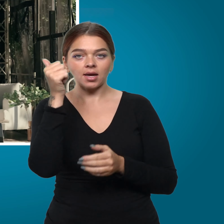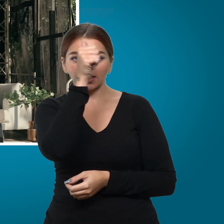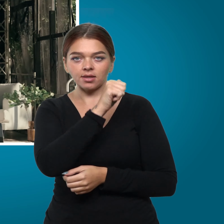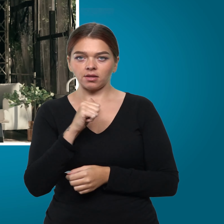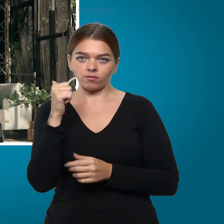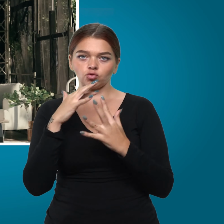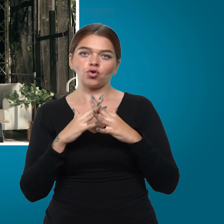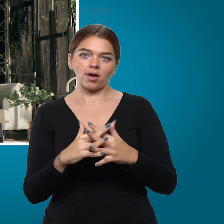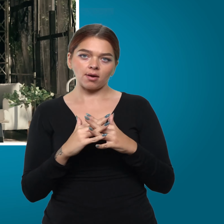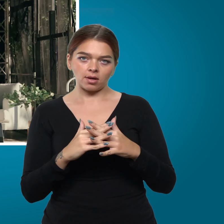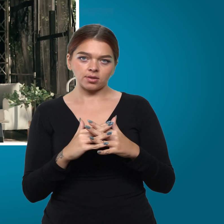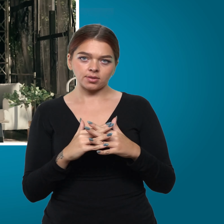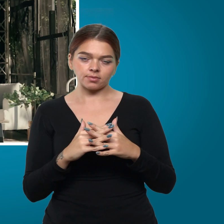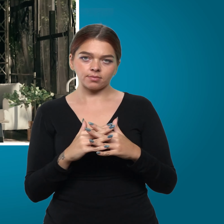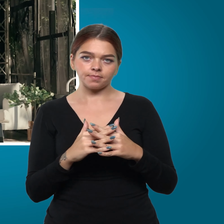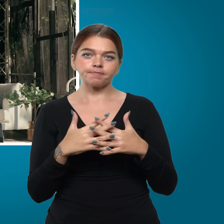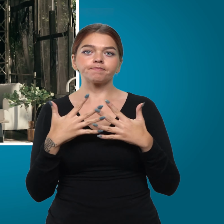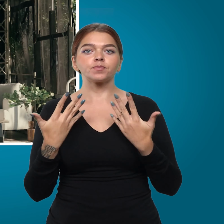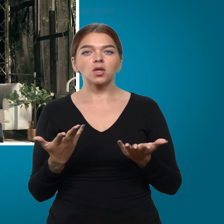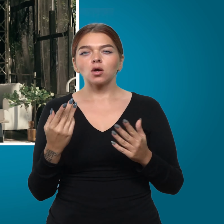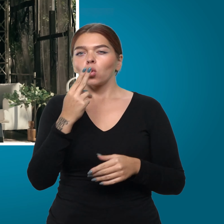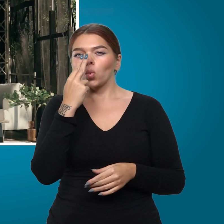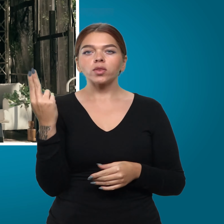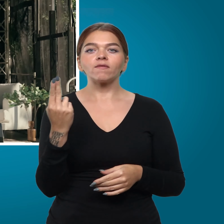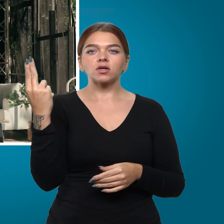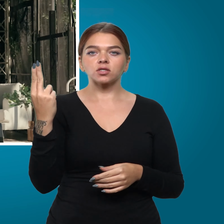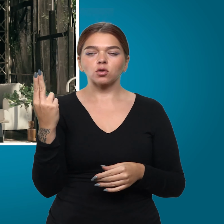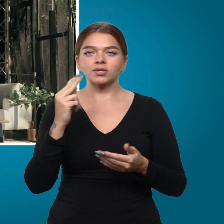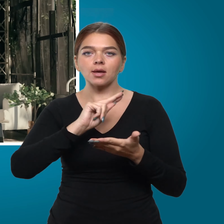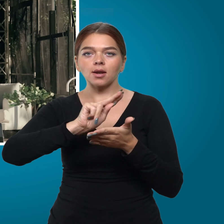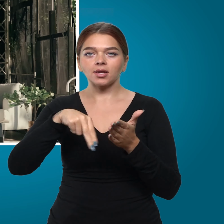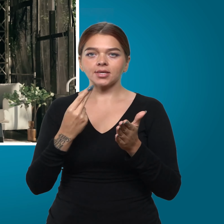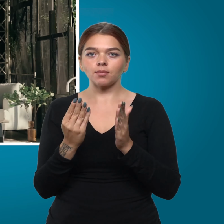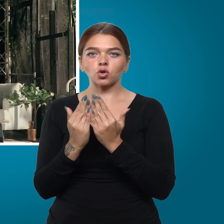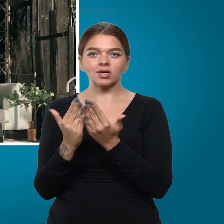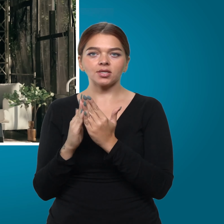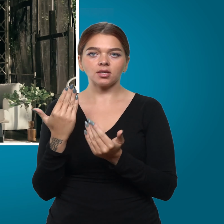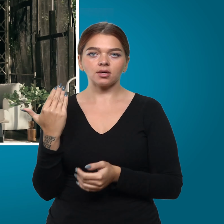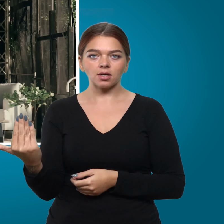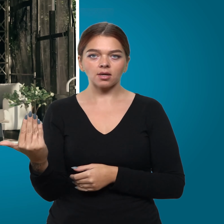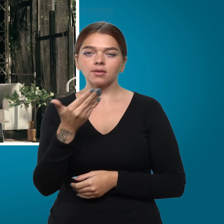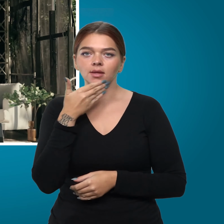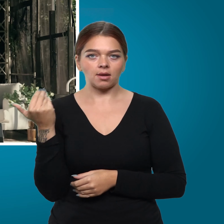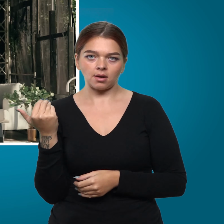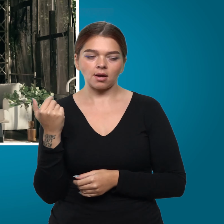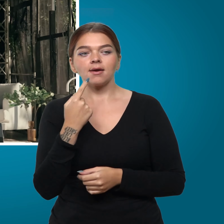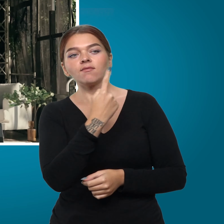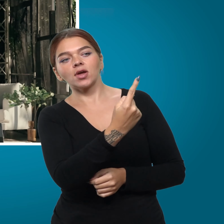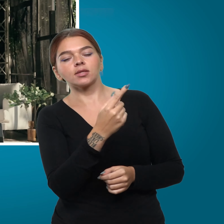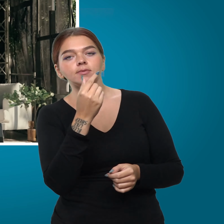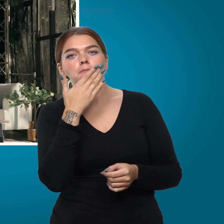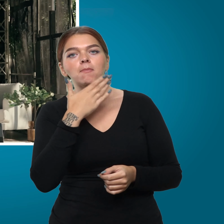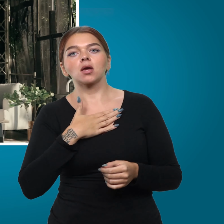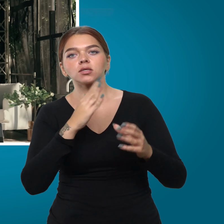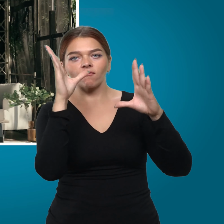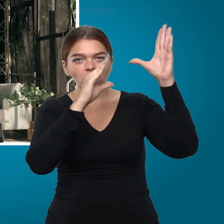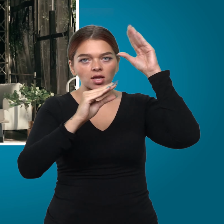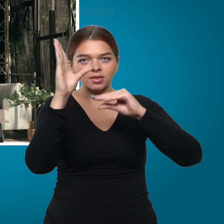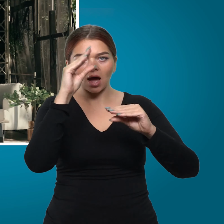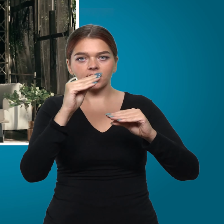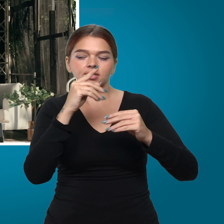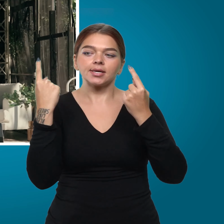kitam patinka romantika, kažkas nori detektyvo. Tai visų pirma, aš manau, reikia mėginti visko po truputį,